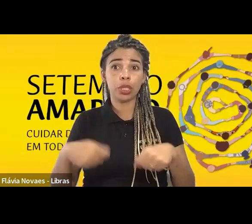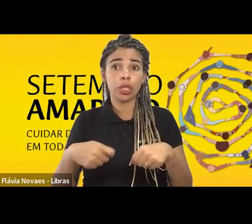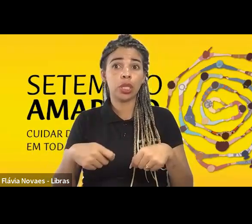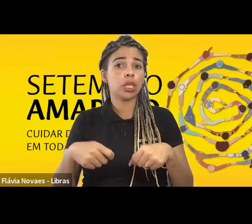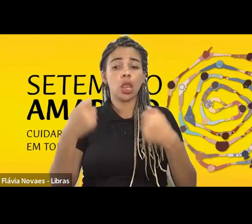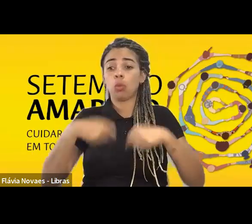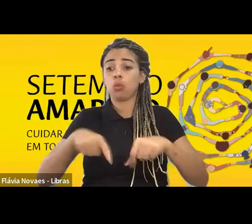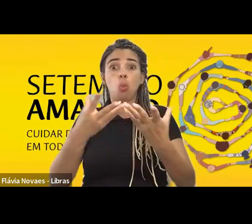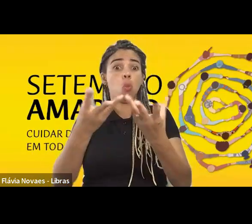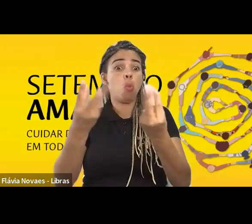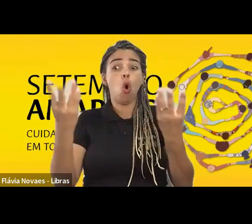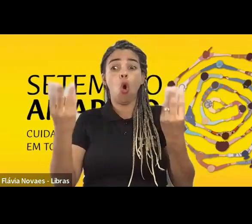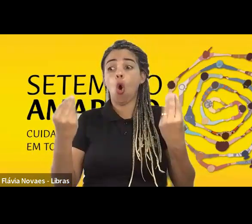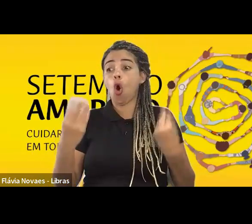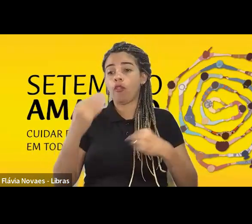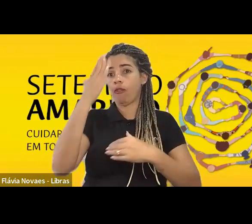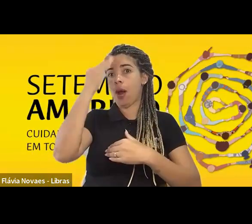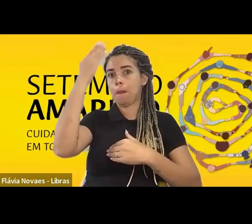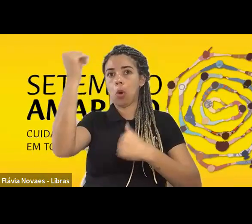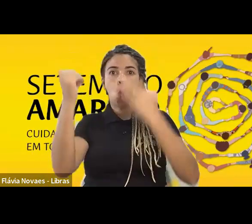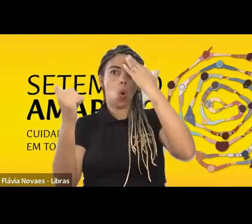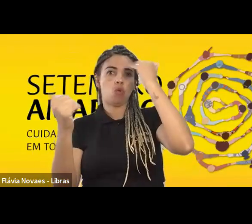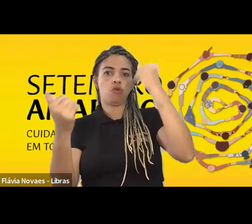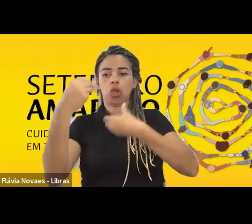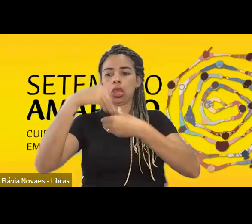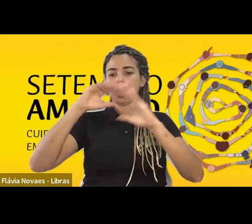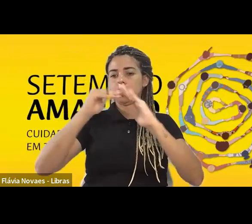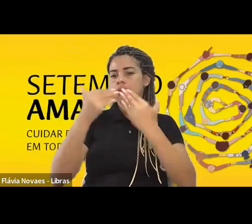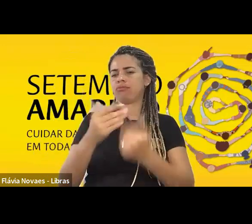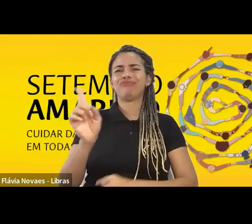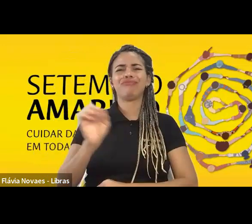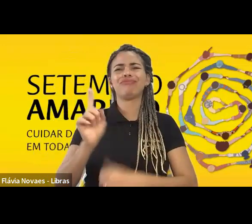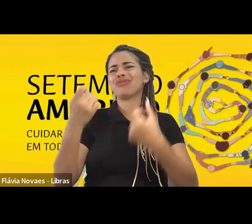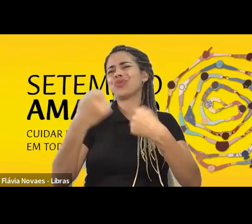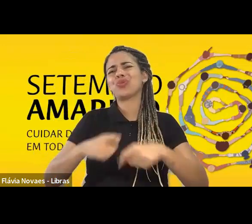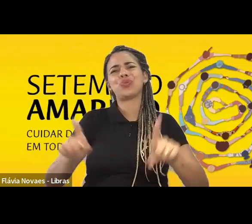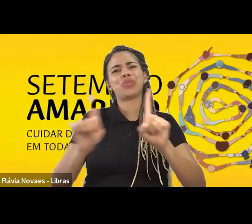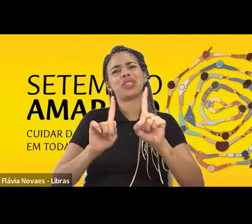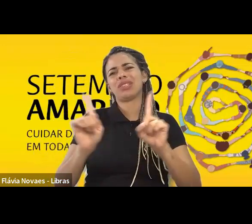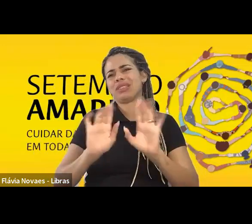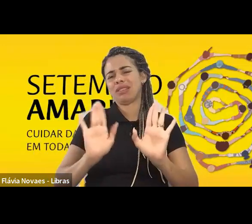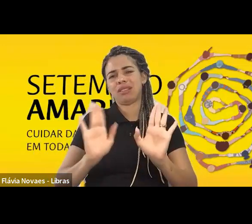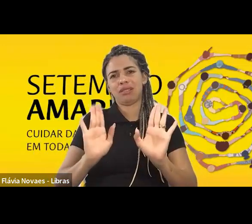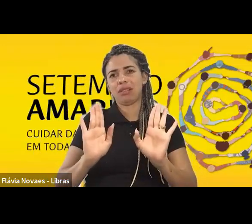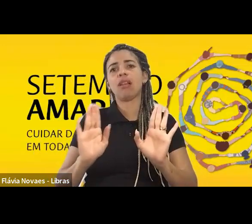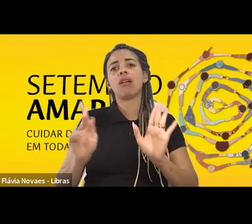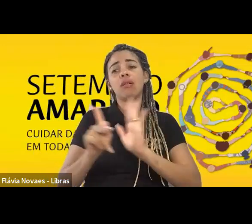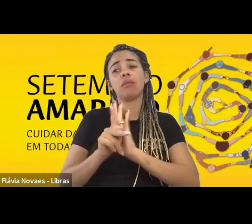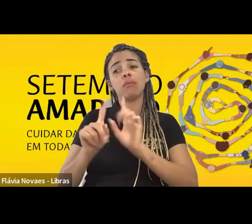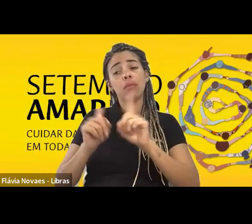o adolescente não precisa ser o mais popular da escola, ele não precisa nem sequer ser popular na escola para que ele esteja